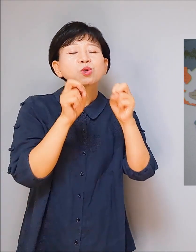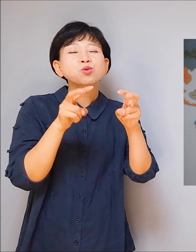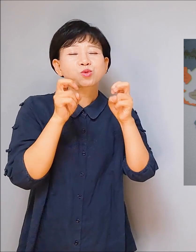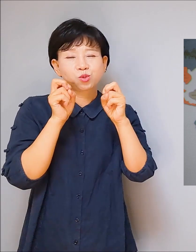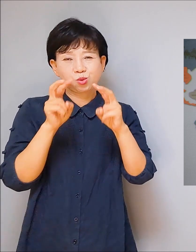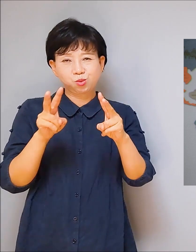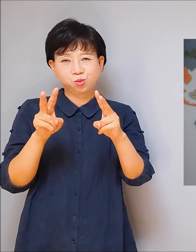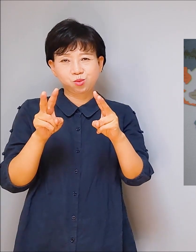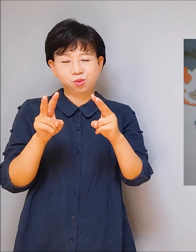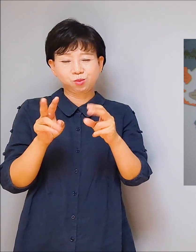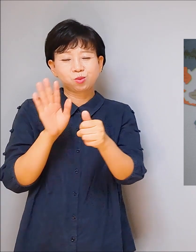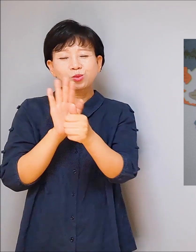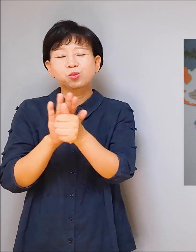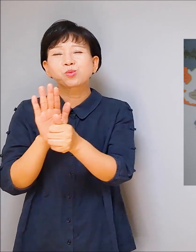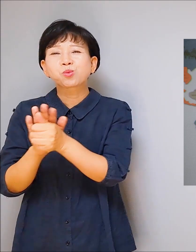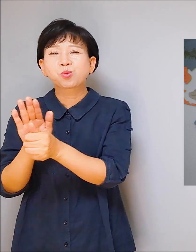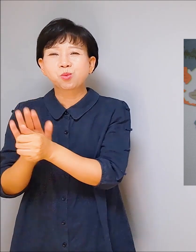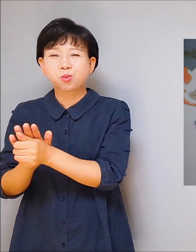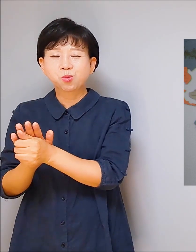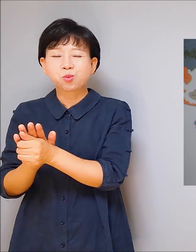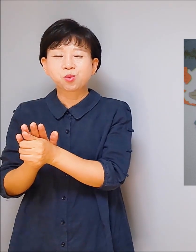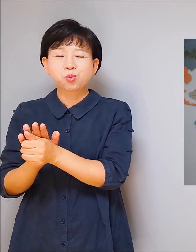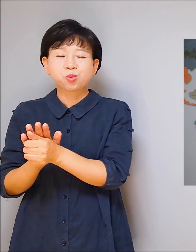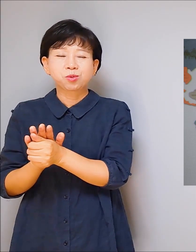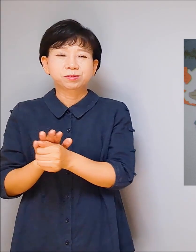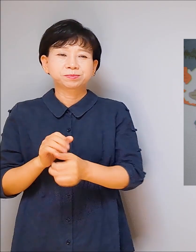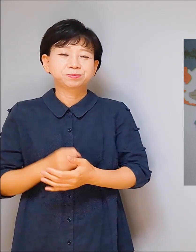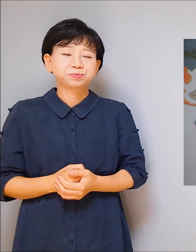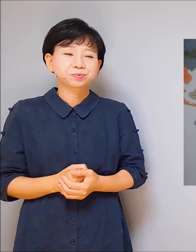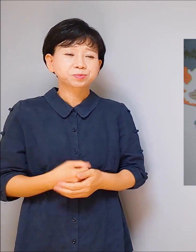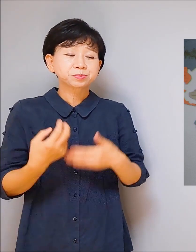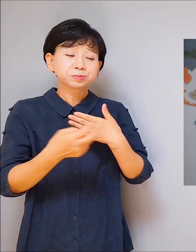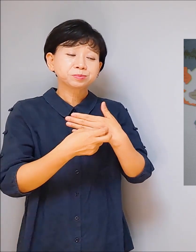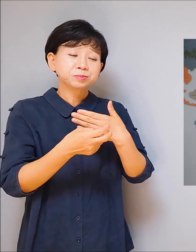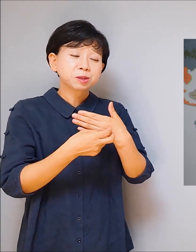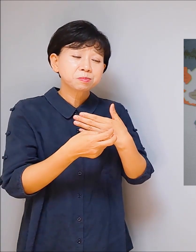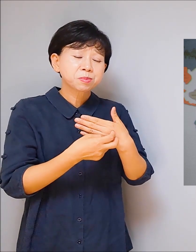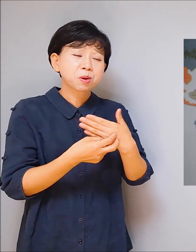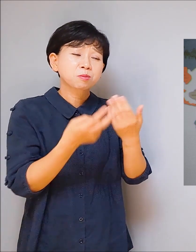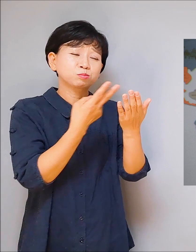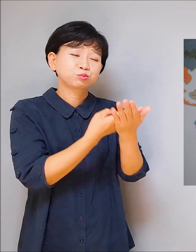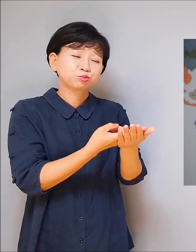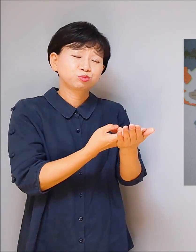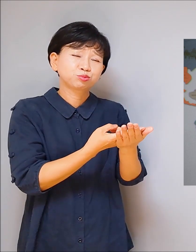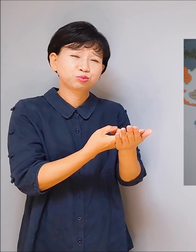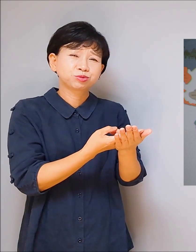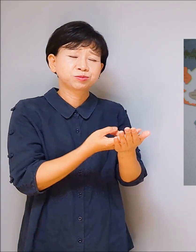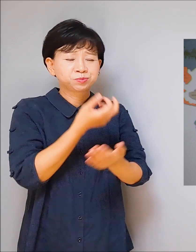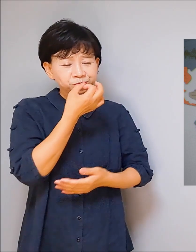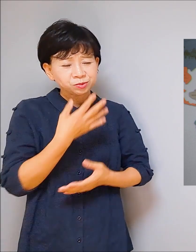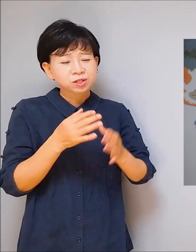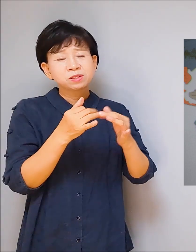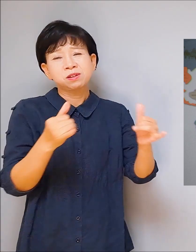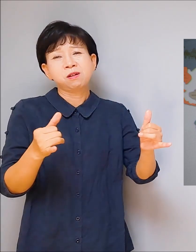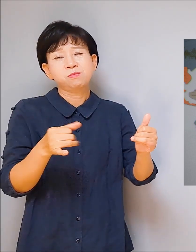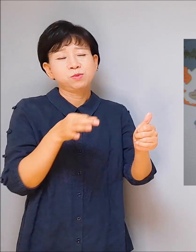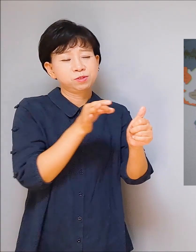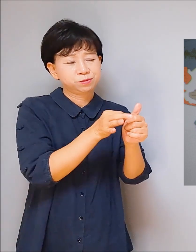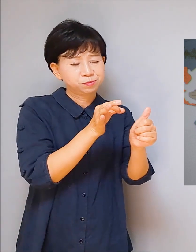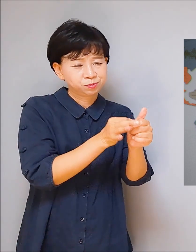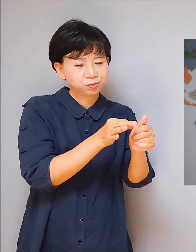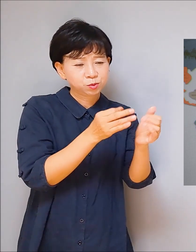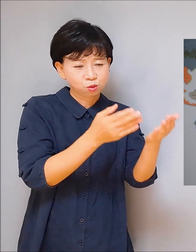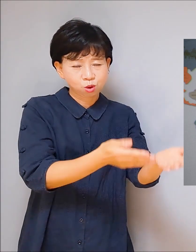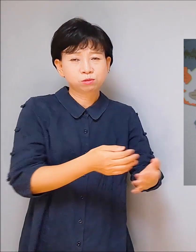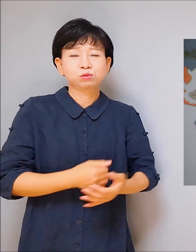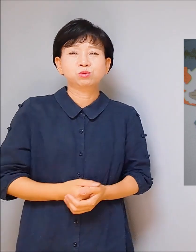우리 만원의 행복으로 병원에서 좀 힘겨운 시간을 보내는 분을 좀 돕고 해외 선교사님과 국내 개척교회